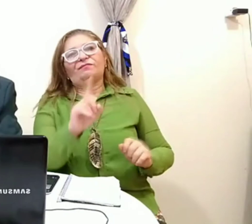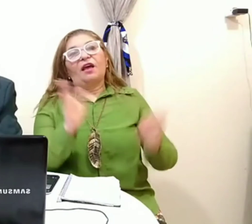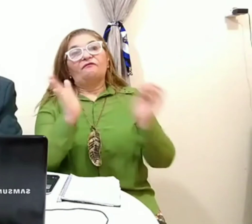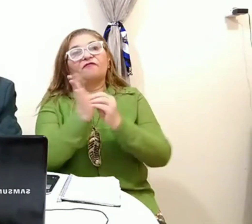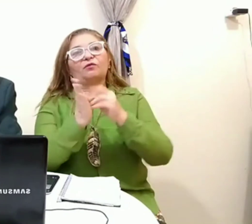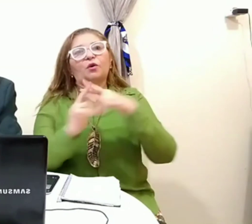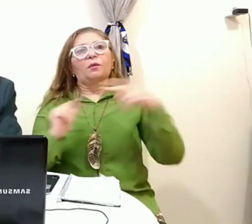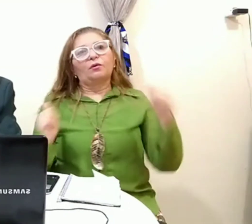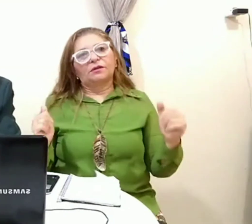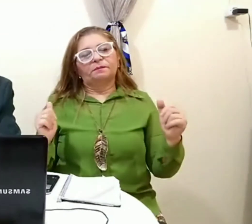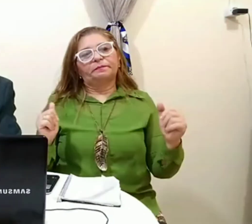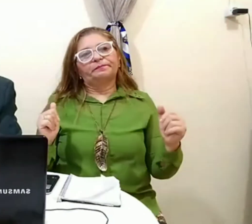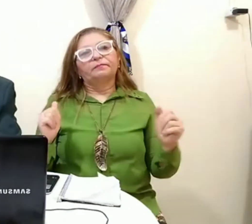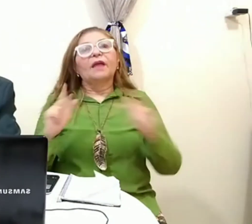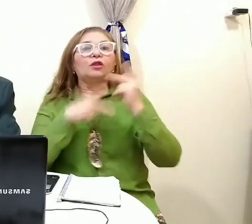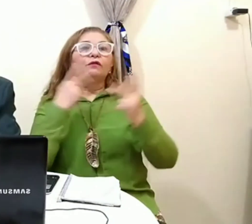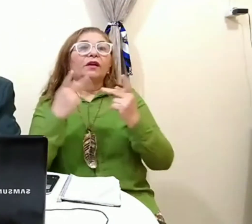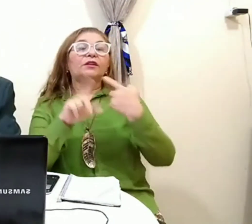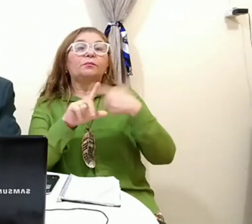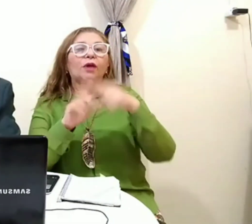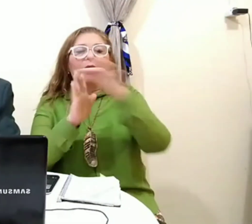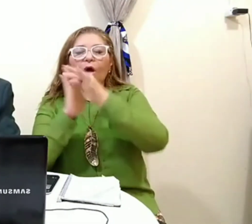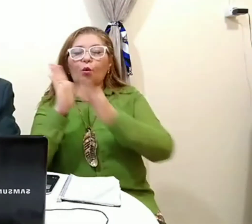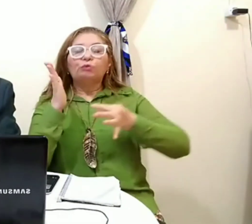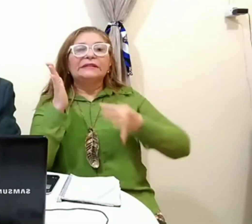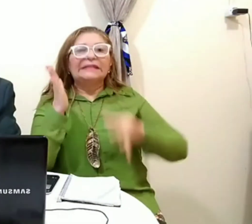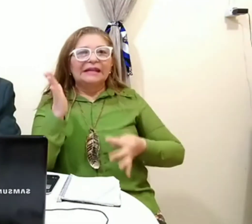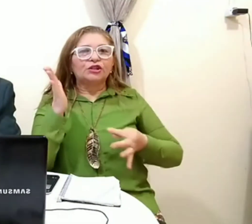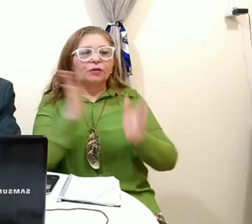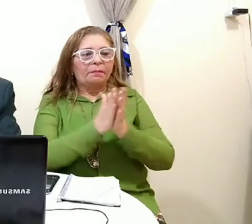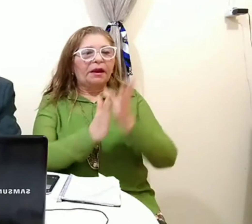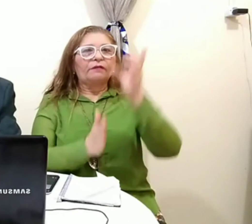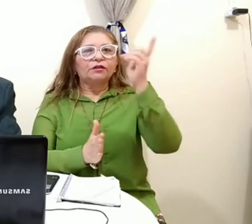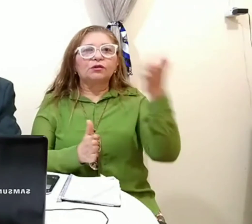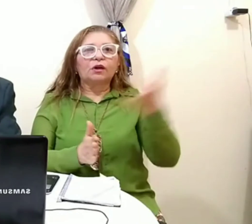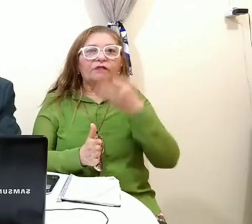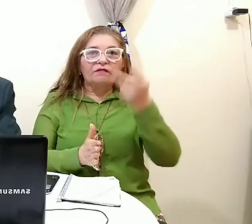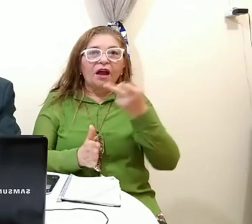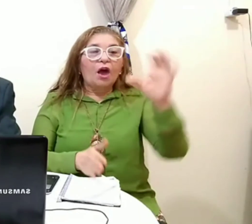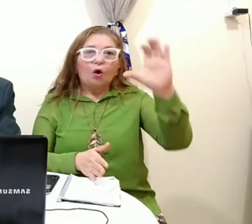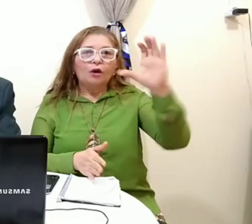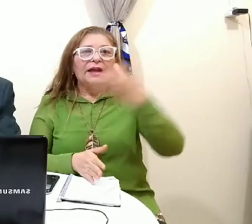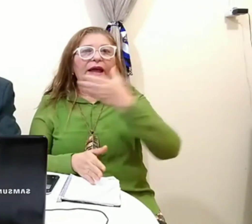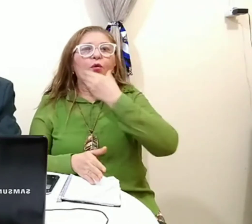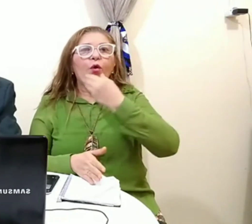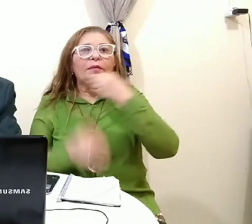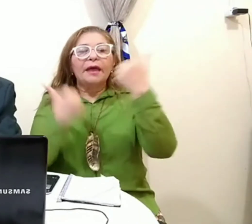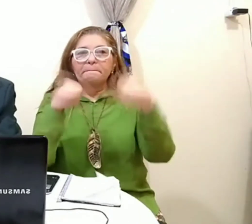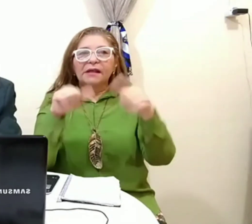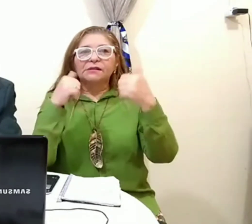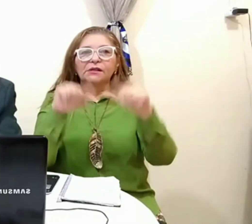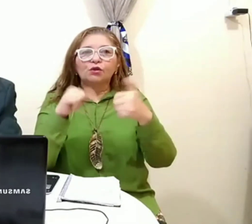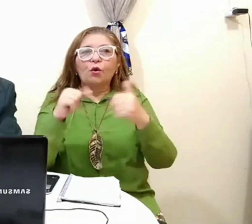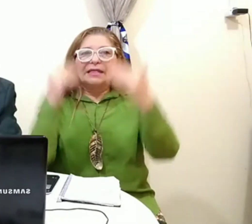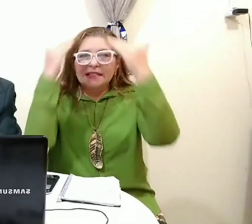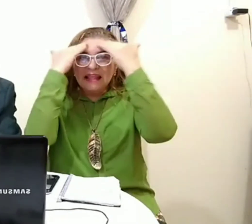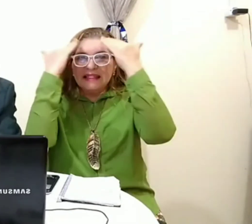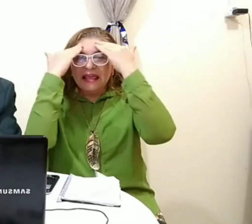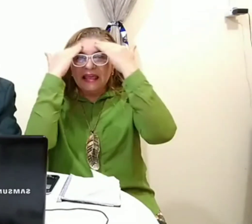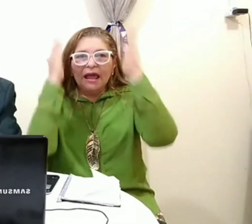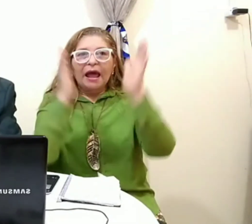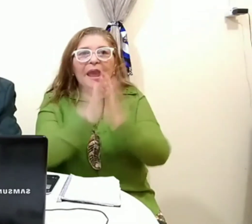estou dizendo isto porque o texto vai mostrar que Cornélio precisou ouvir a palavra de